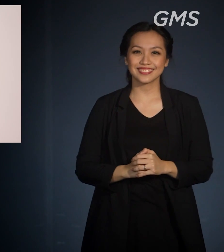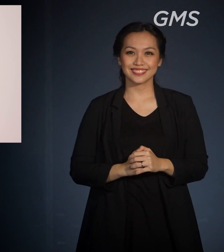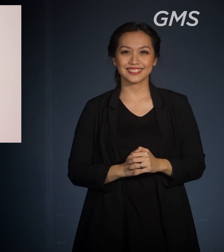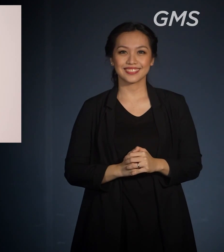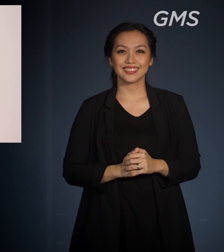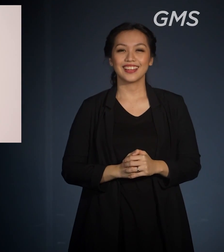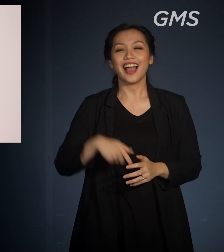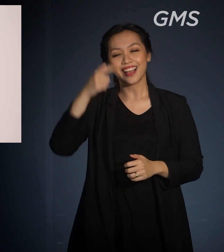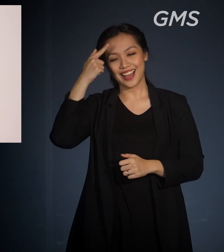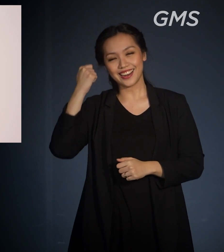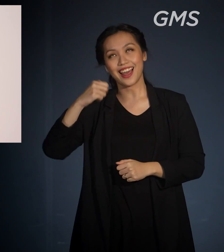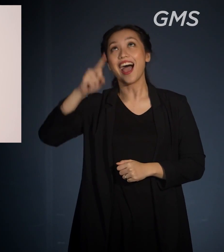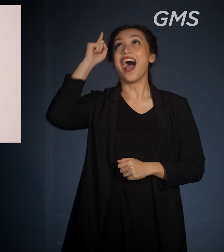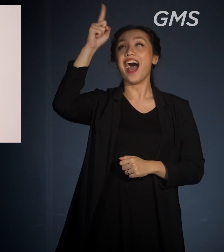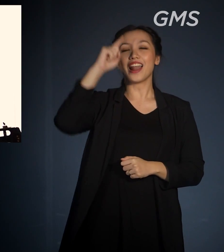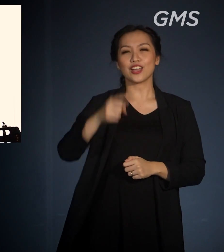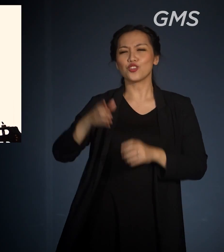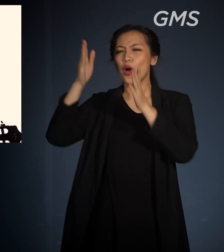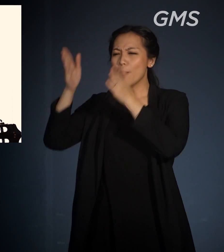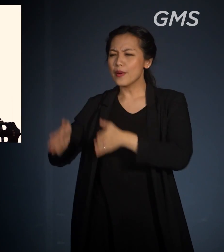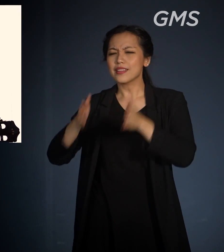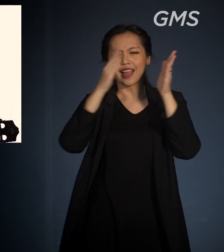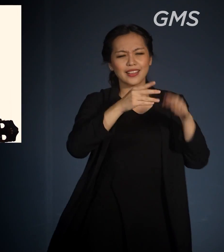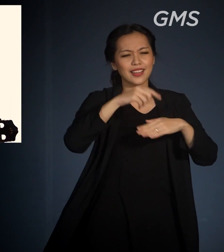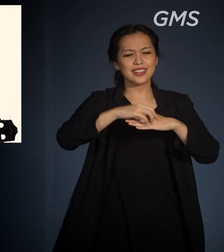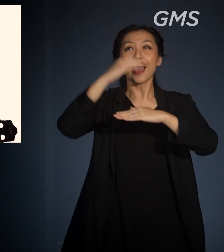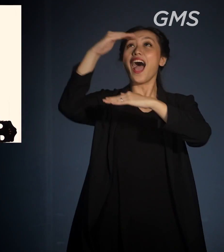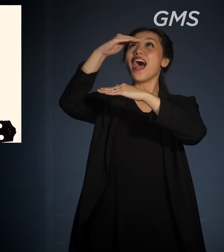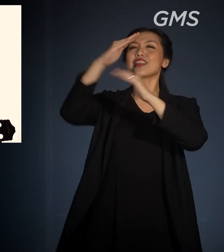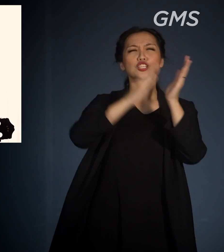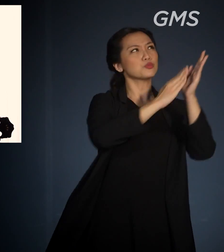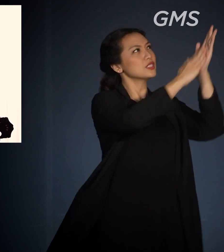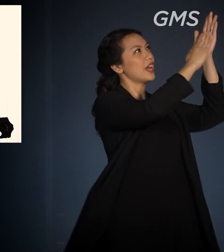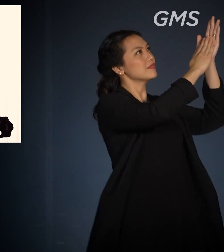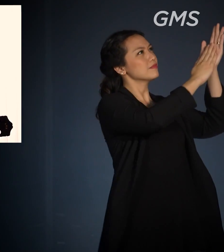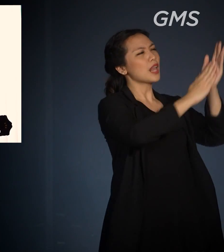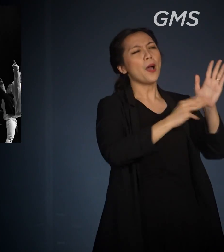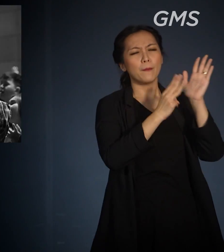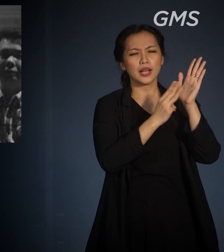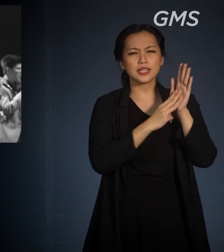Karena Allah bertata di atas pujian. Siapa memuji, Allah mengatasi hidupnya.